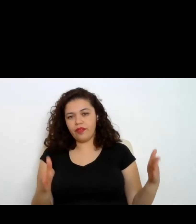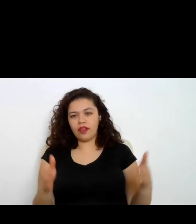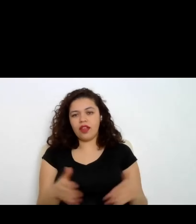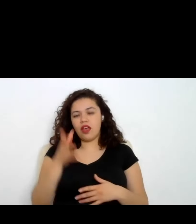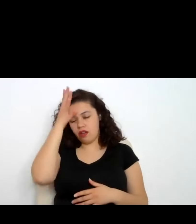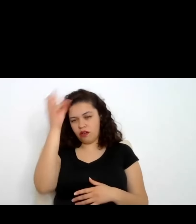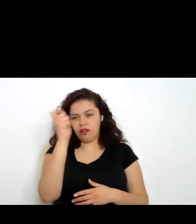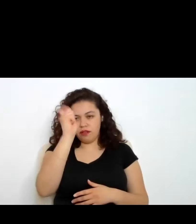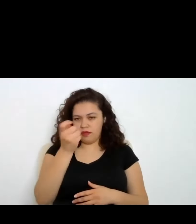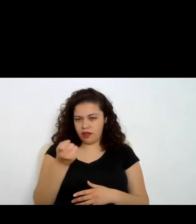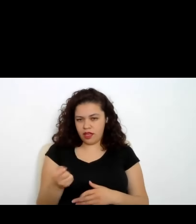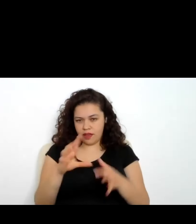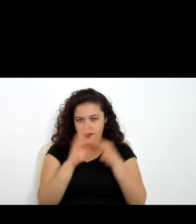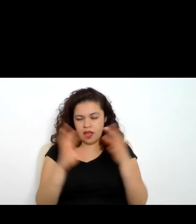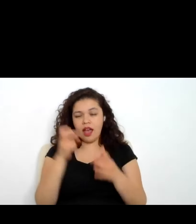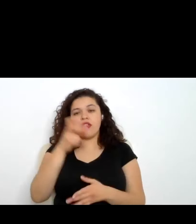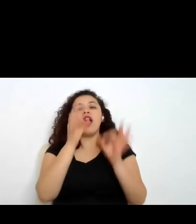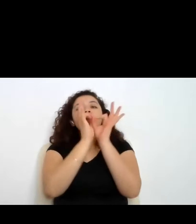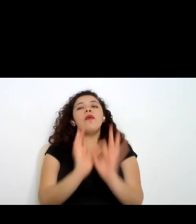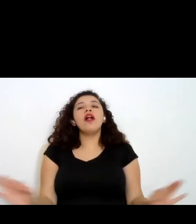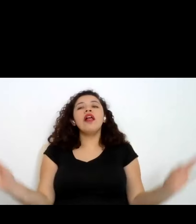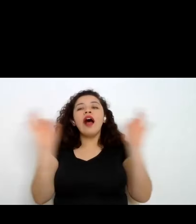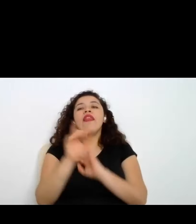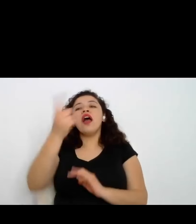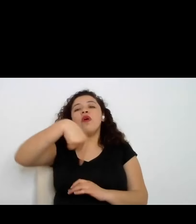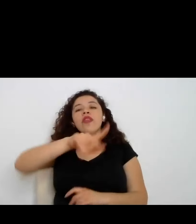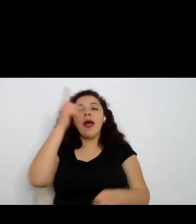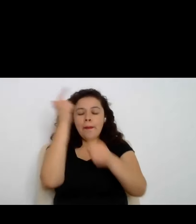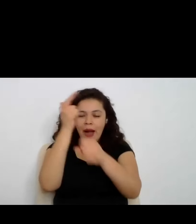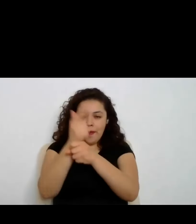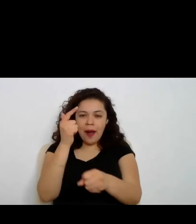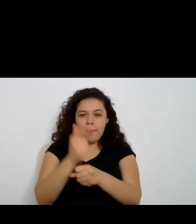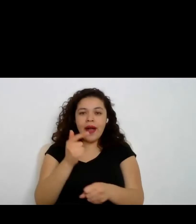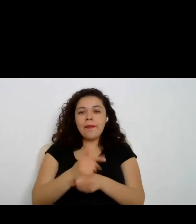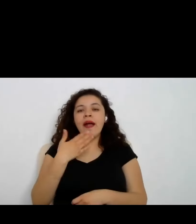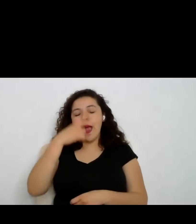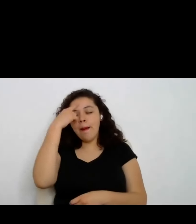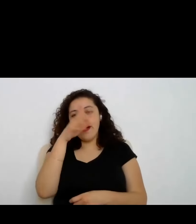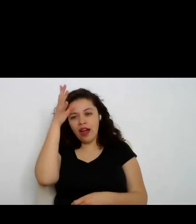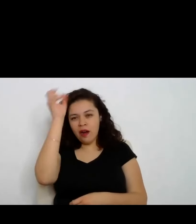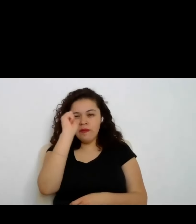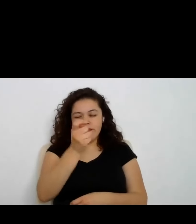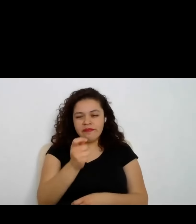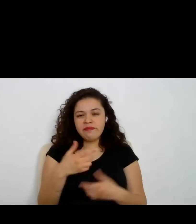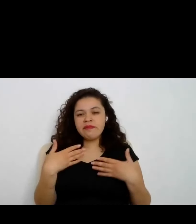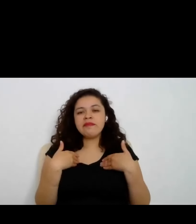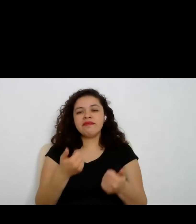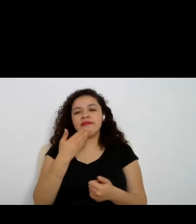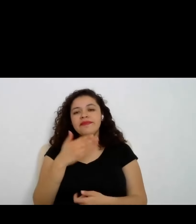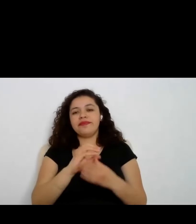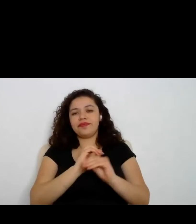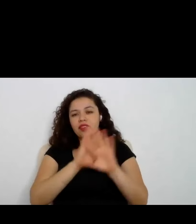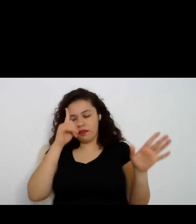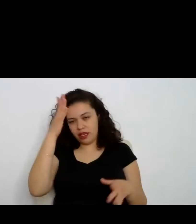conceptos. Por eso era importante que identificaran lo que significaba cada uno de los términos, quién es el titular,